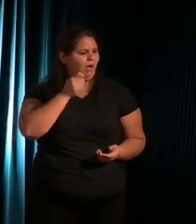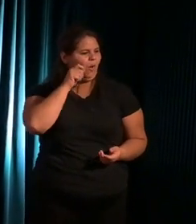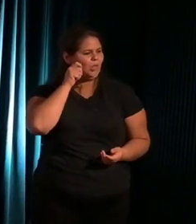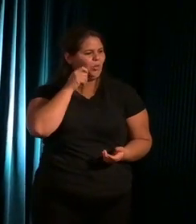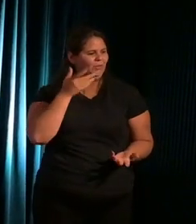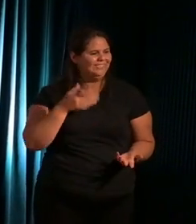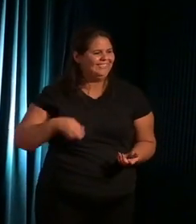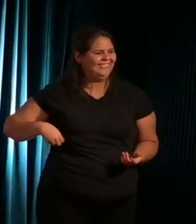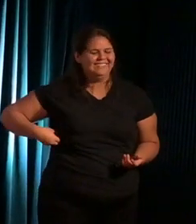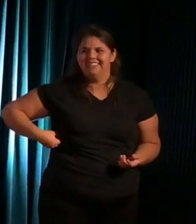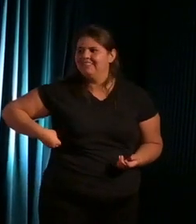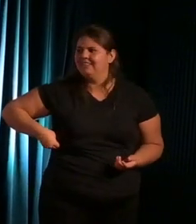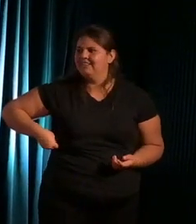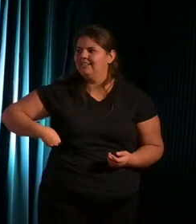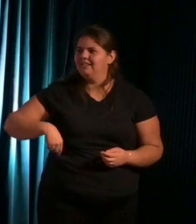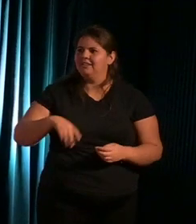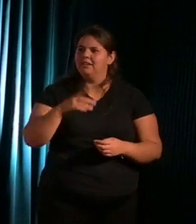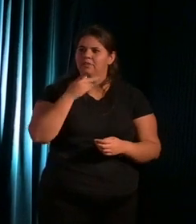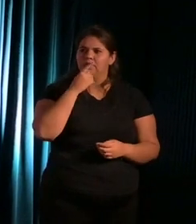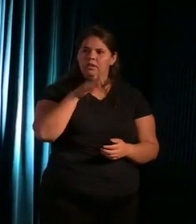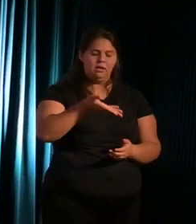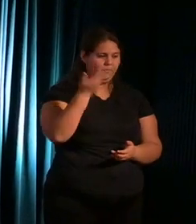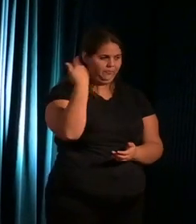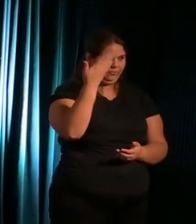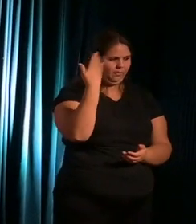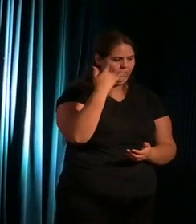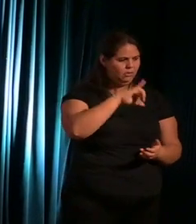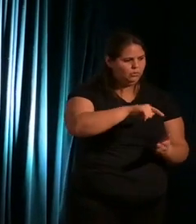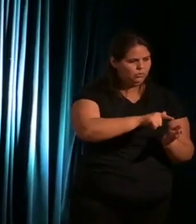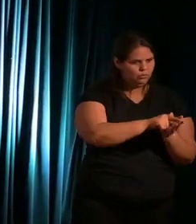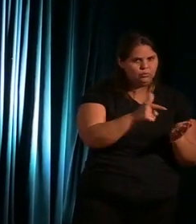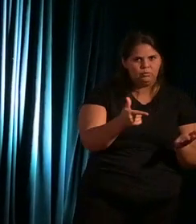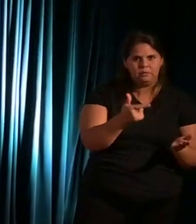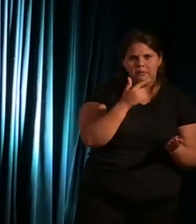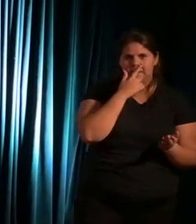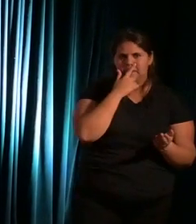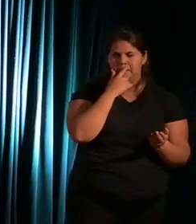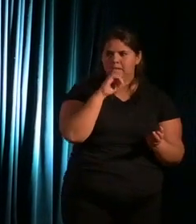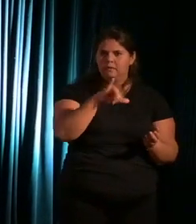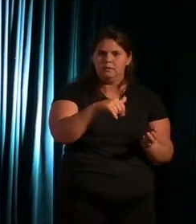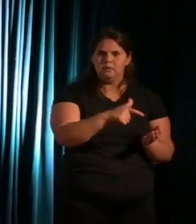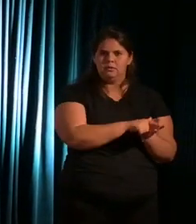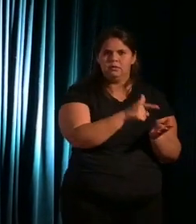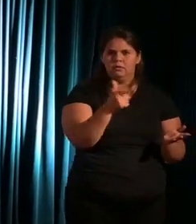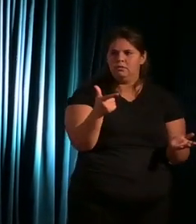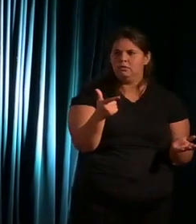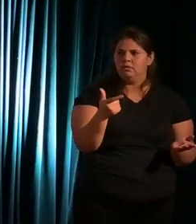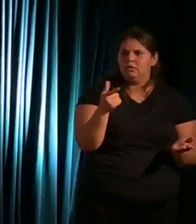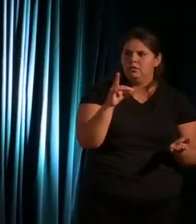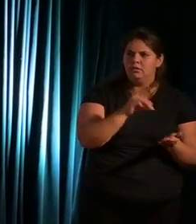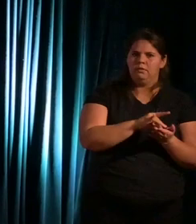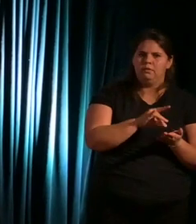A gente já de um tempo que os jornais, as redações de jornais eram verdadeiros. Onde o clero, os